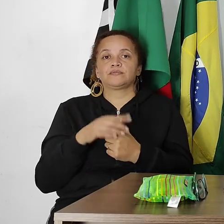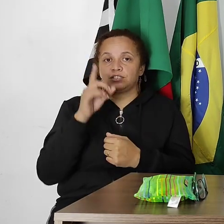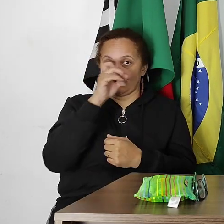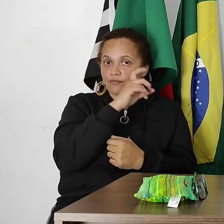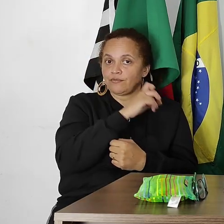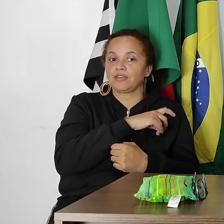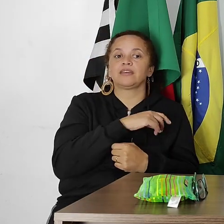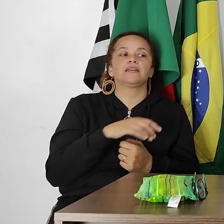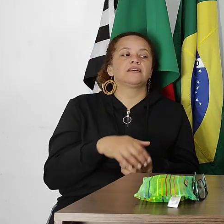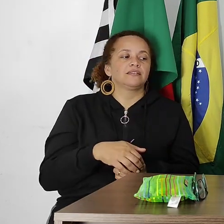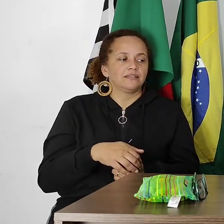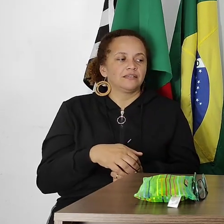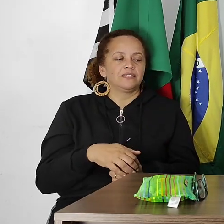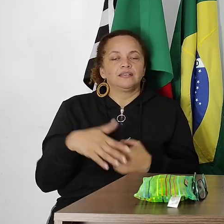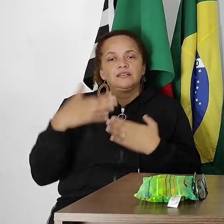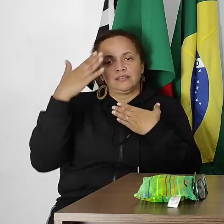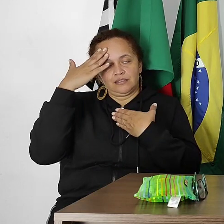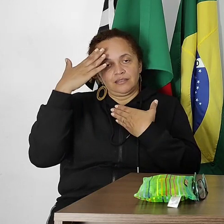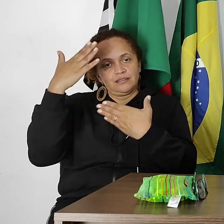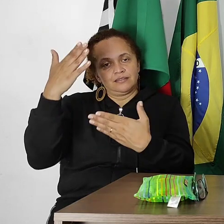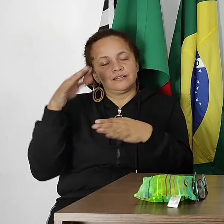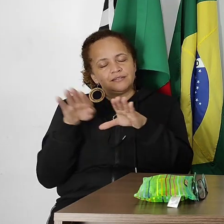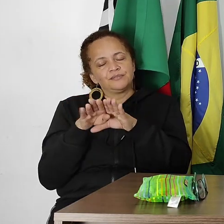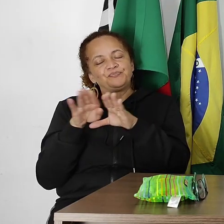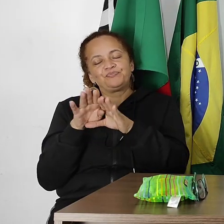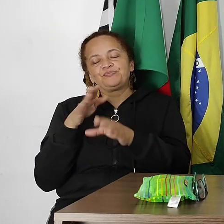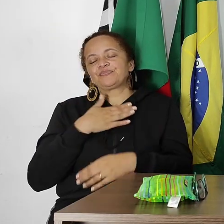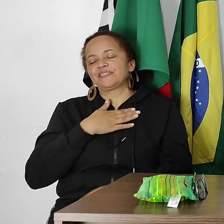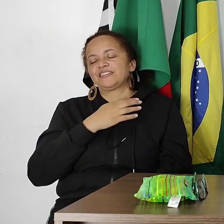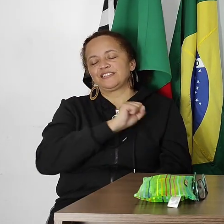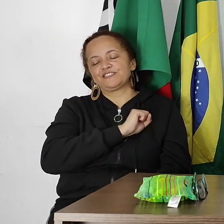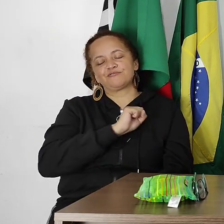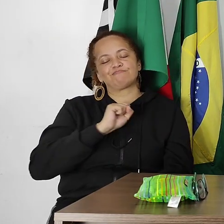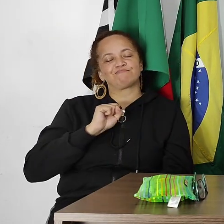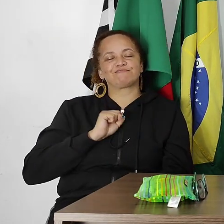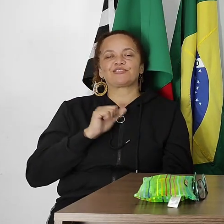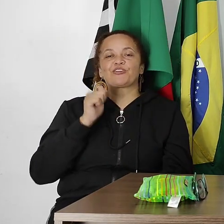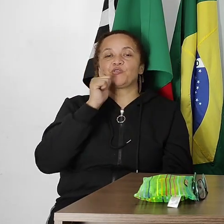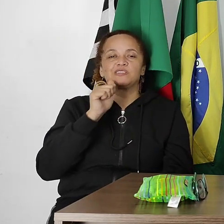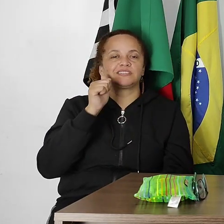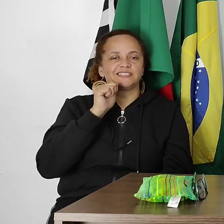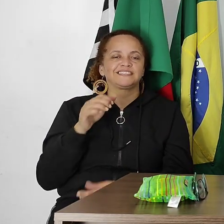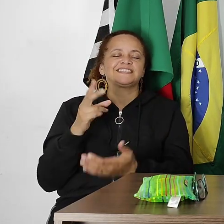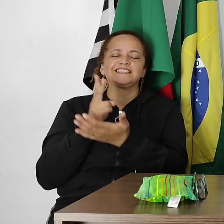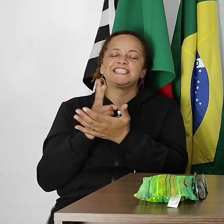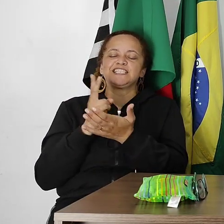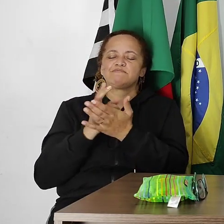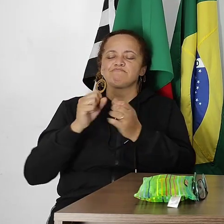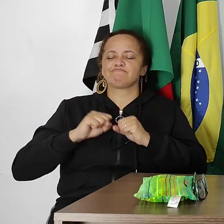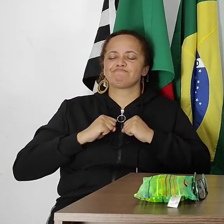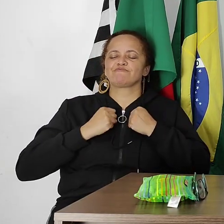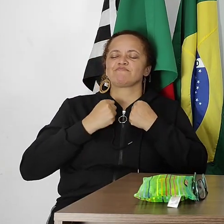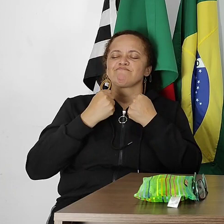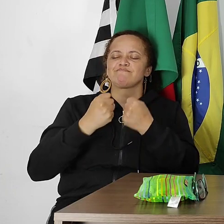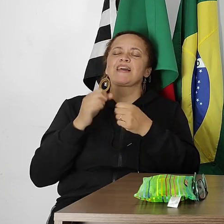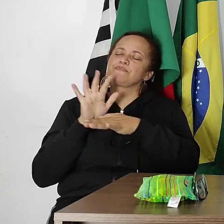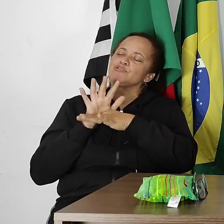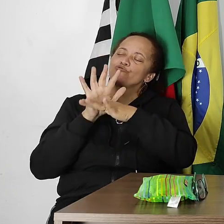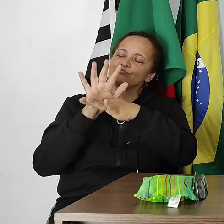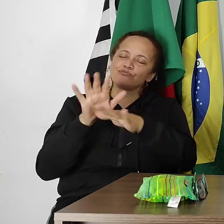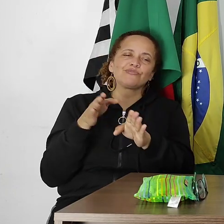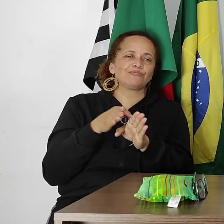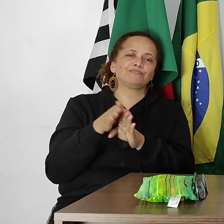na época. Quero agradecer também a minha sogra por ser essa guerreira, por me ajudar, por me